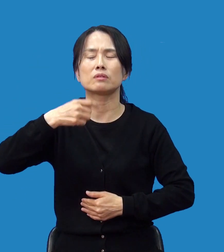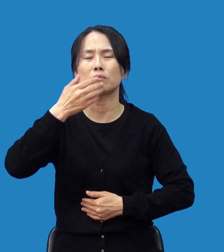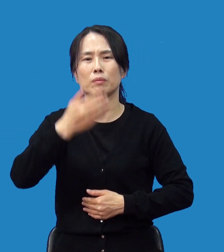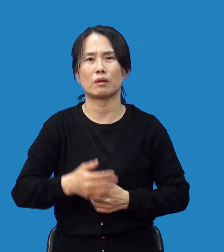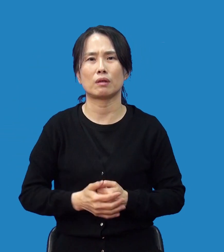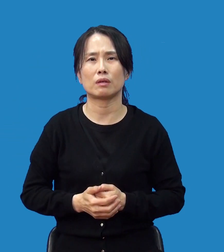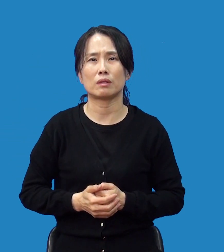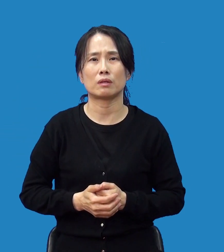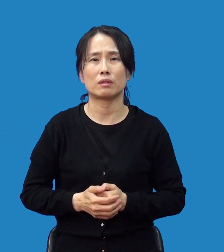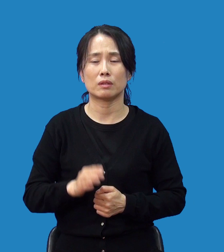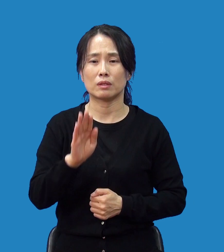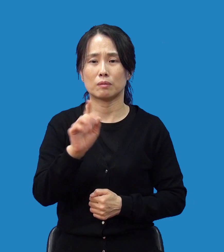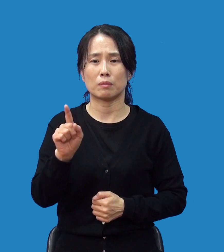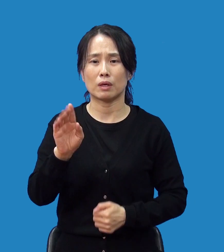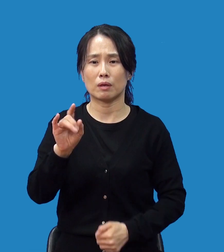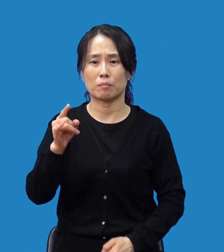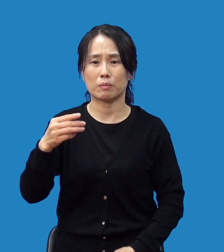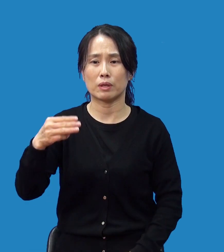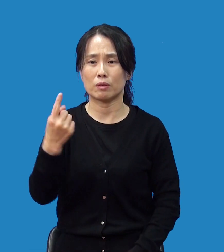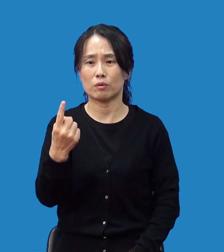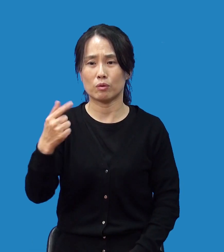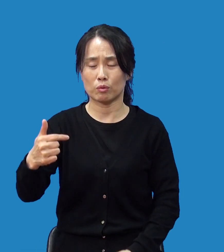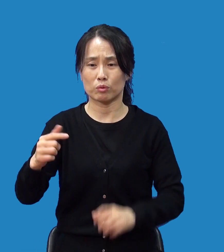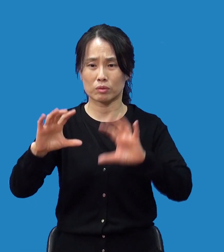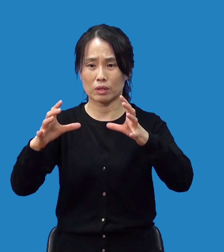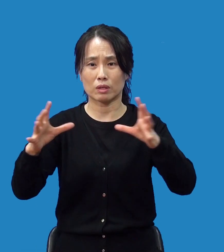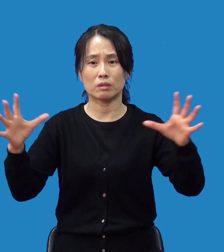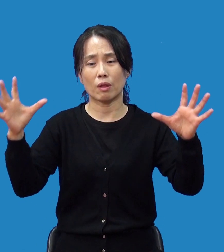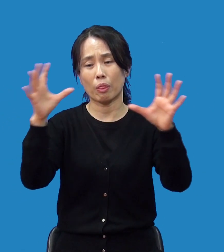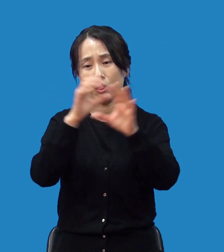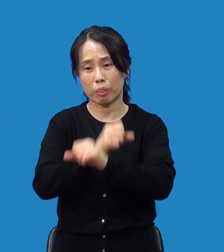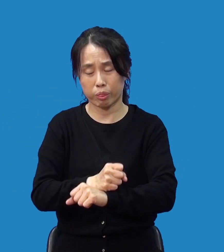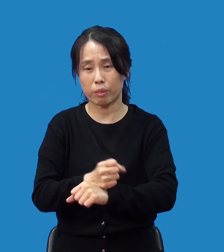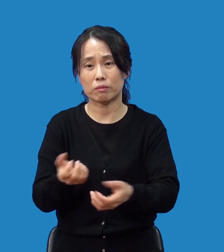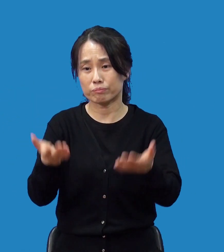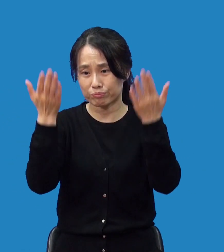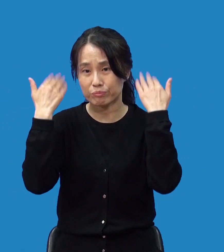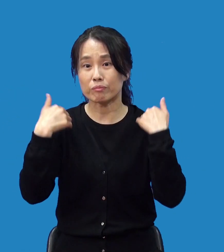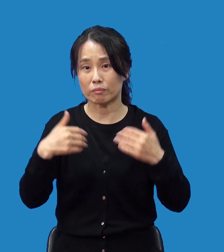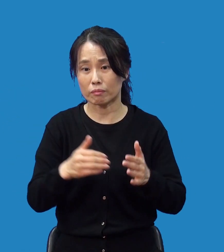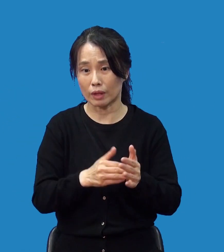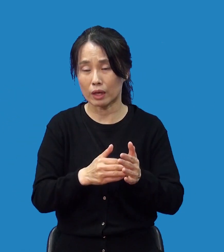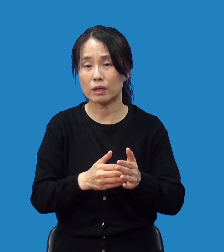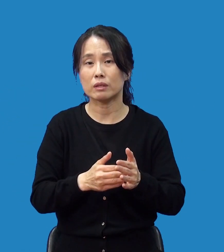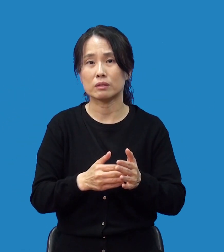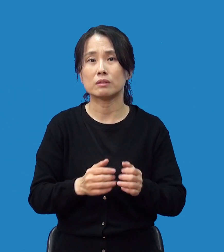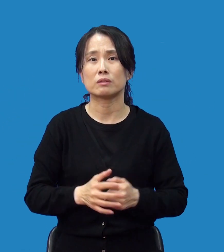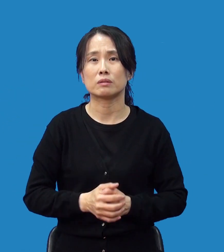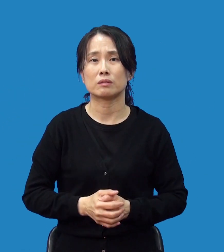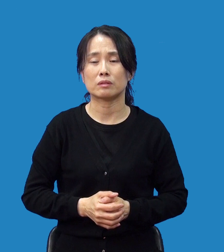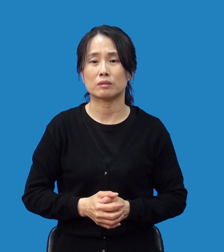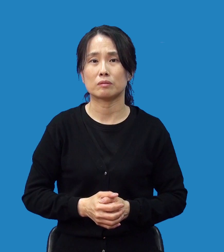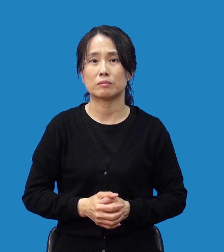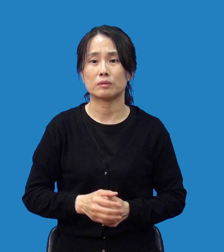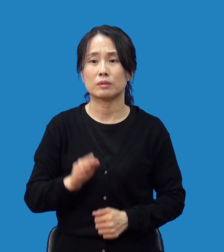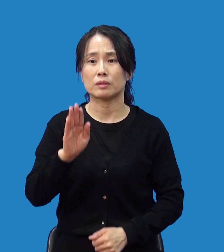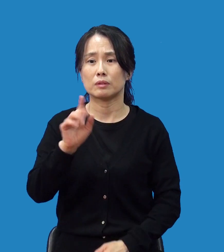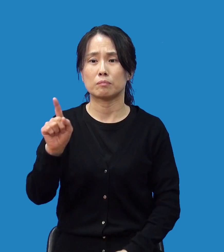이 바벨론 제국은 역사 이미 지나간 역사의 그 흔적이지만 너무 초라한